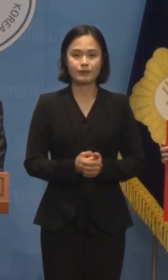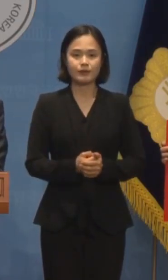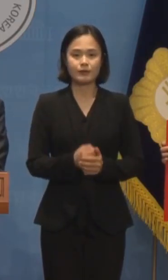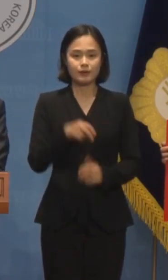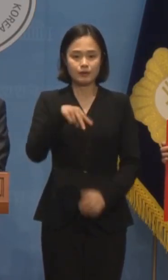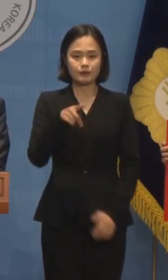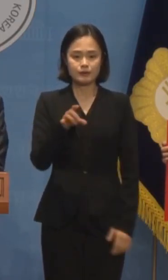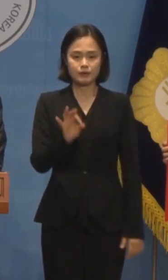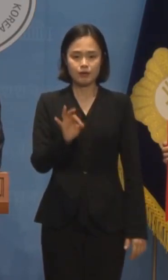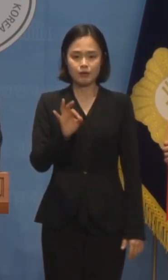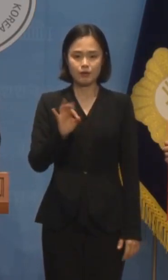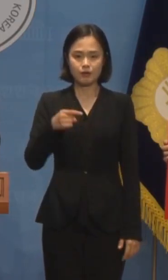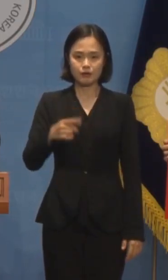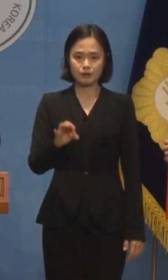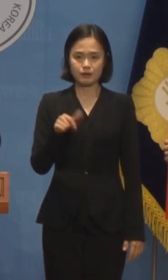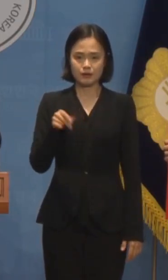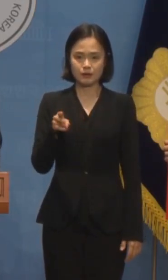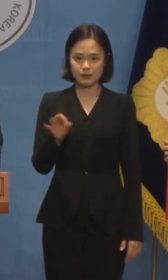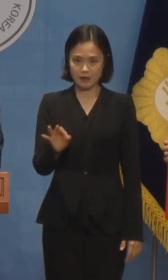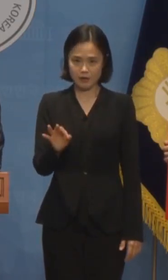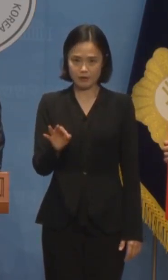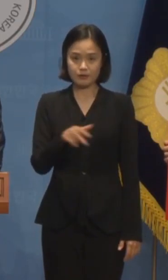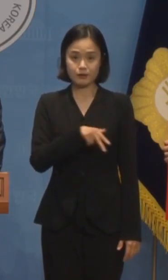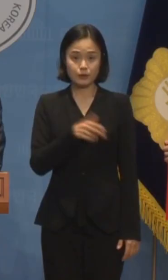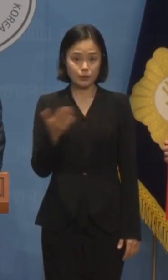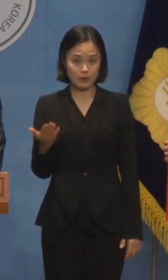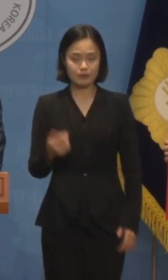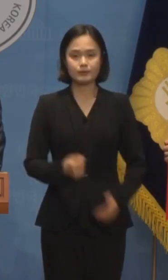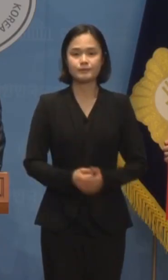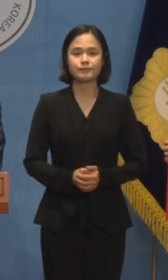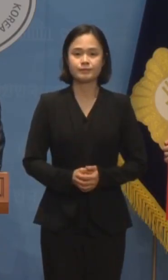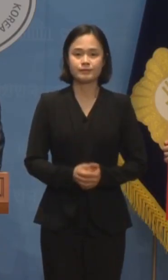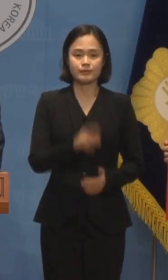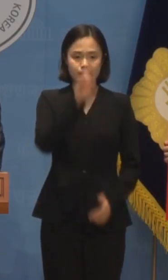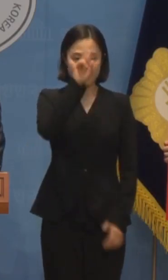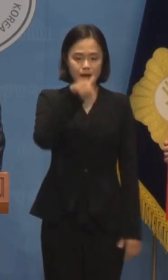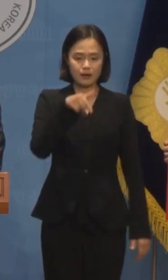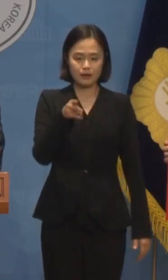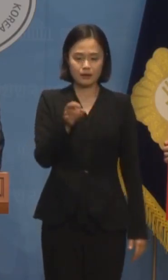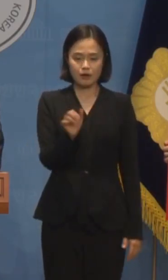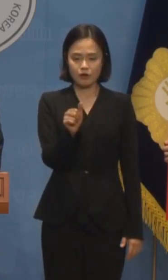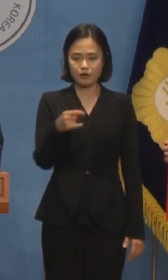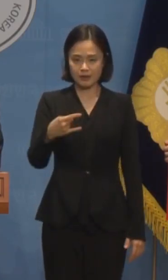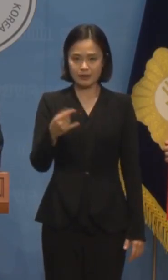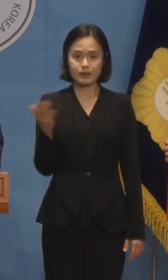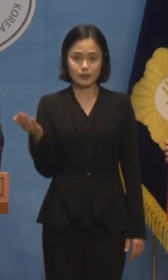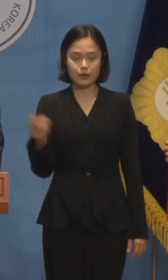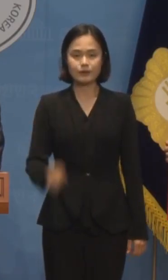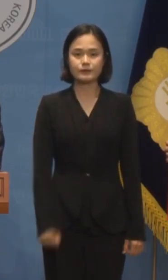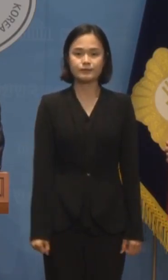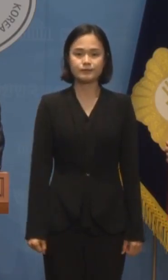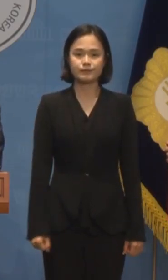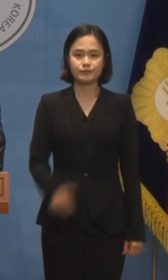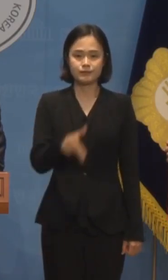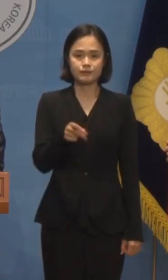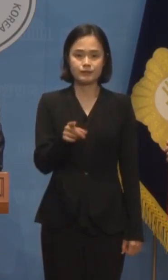성남시의원님이십니다. 예, 그리고 박경희 성남시의원이십니다. 예,